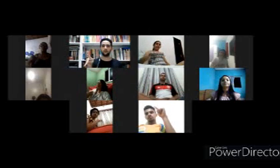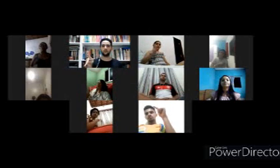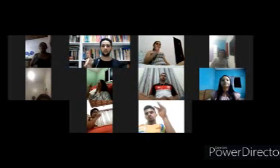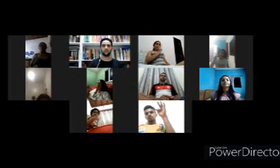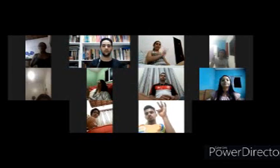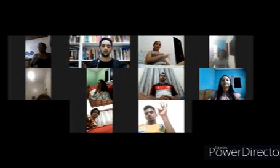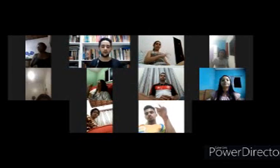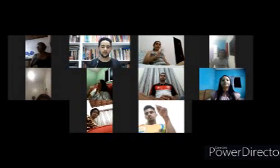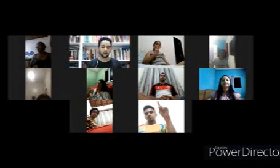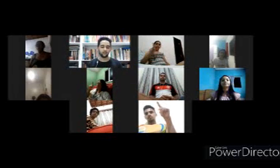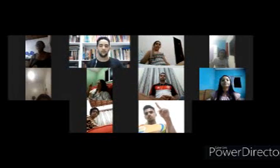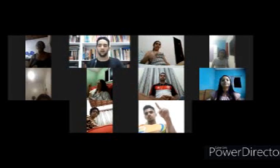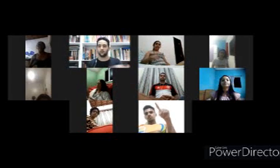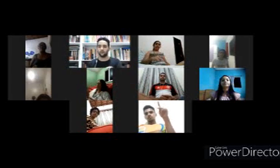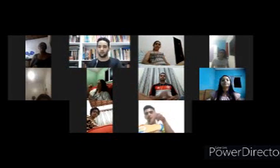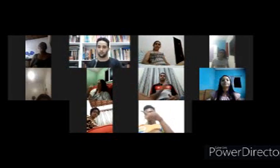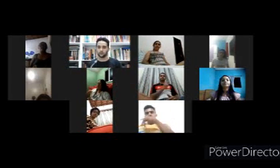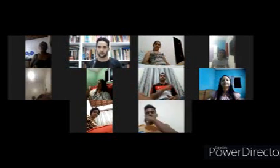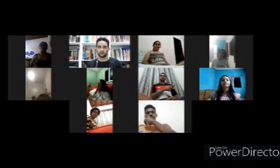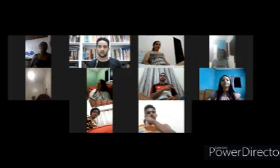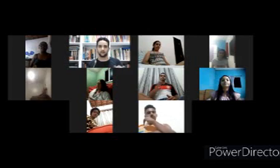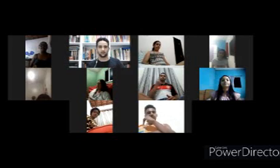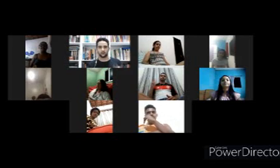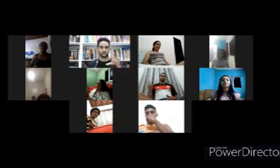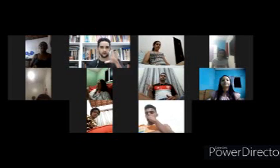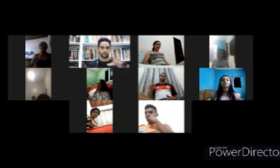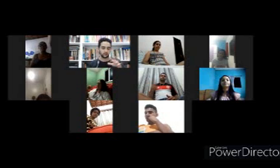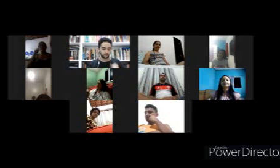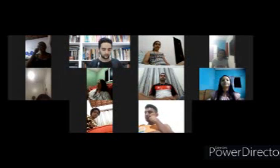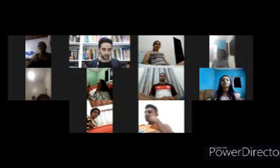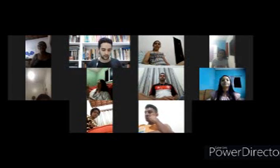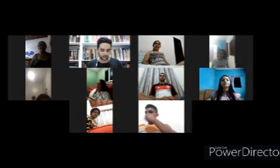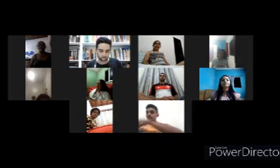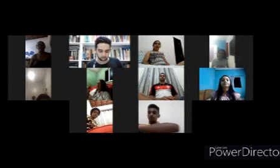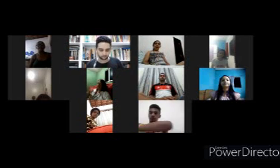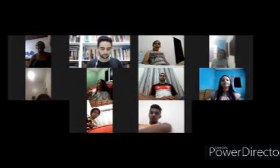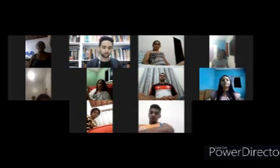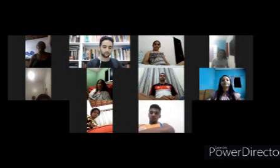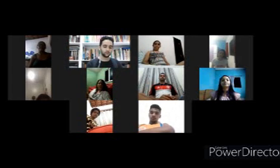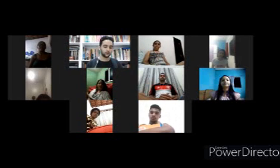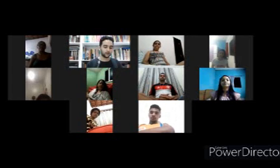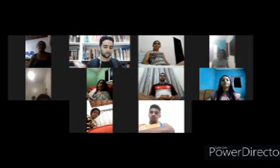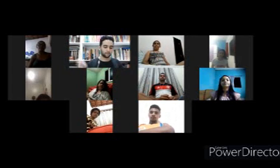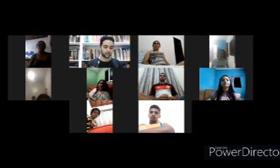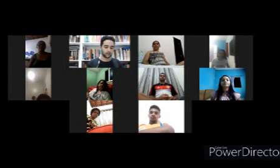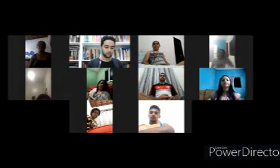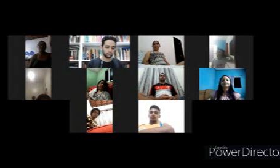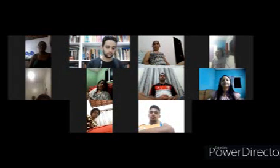Professor. Certo? Vou repetir as palavras agora a vez de vocês. Bora lá. Aluno.